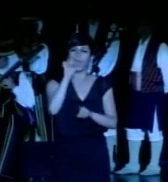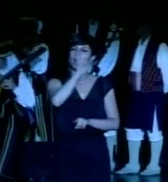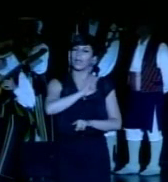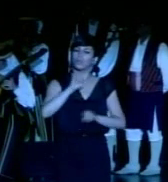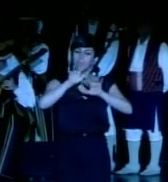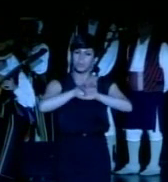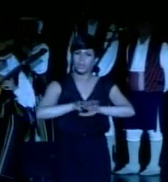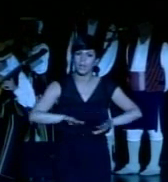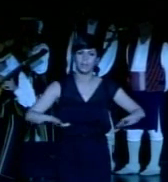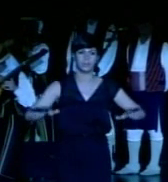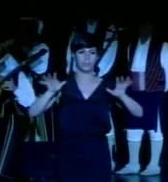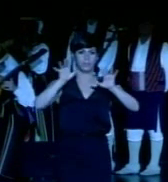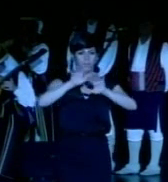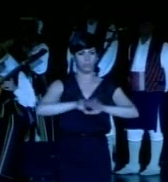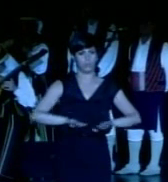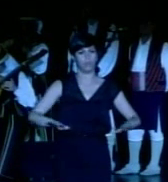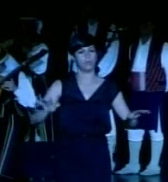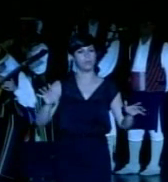lento, porque comenzó